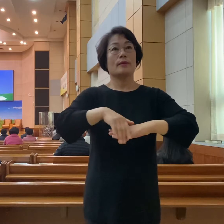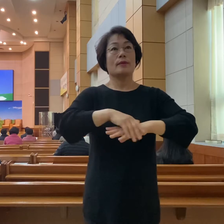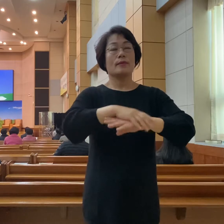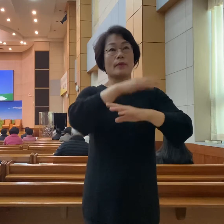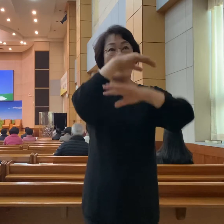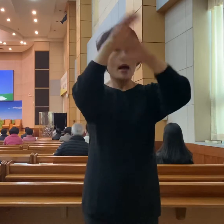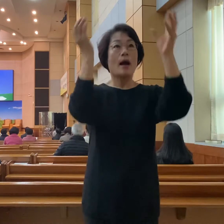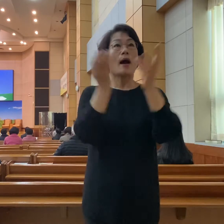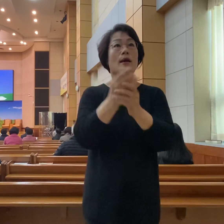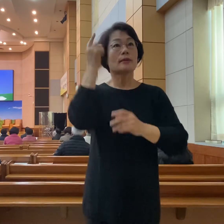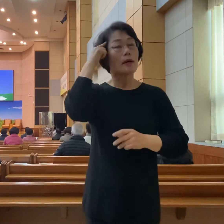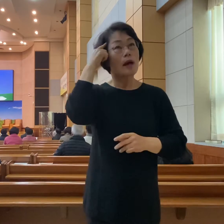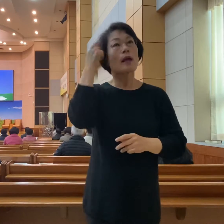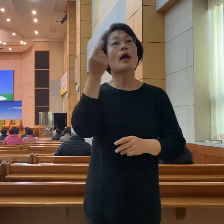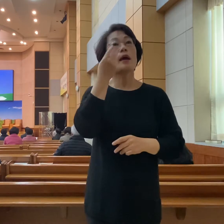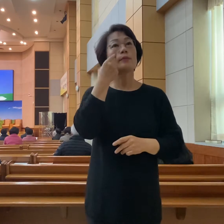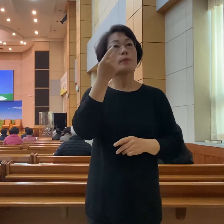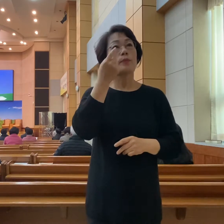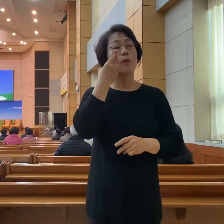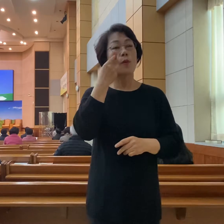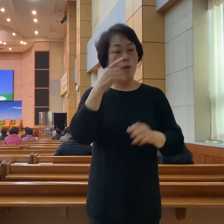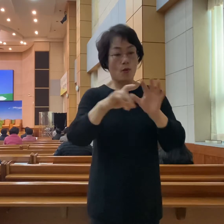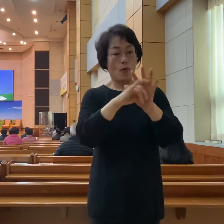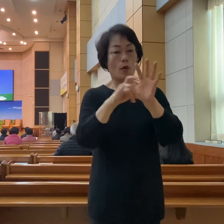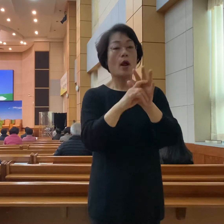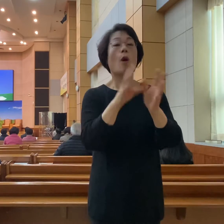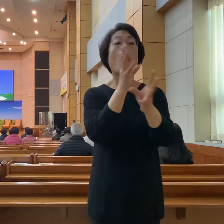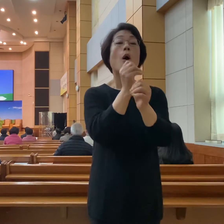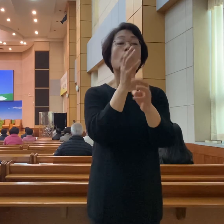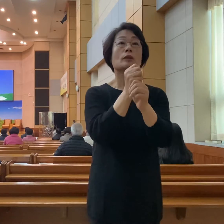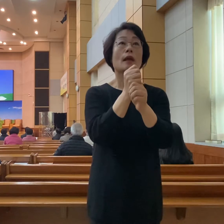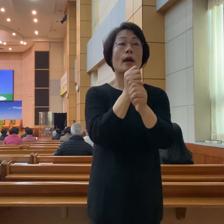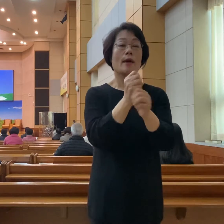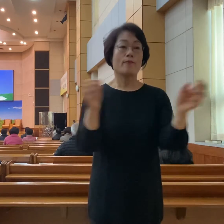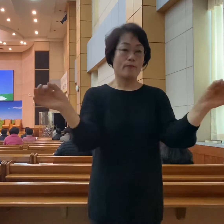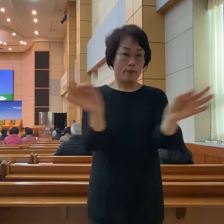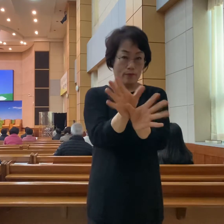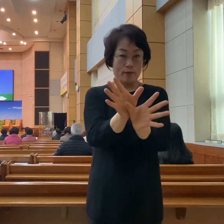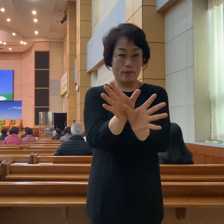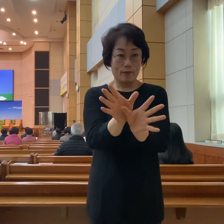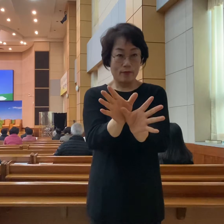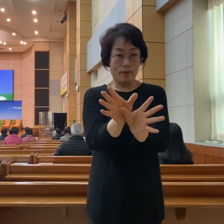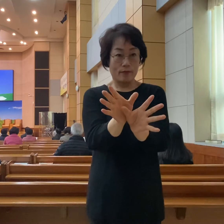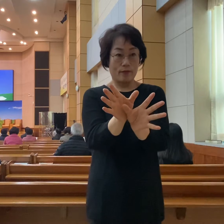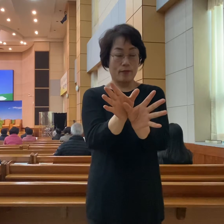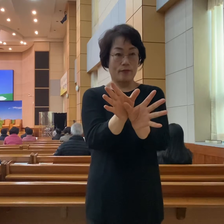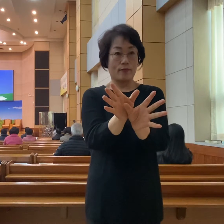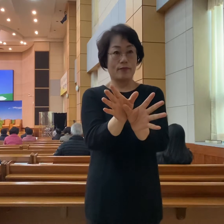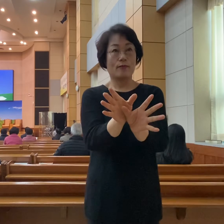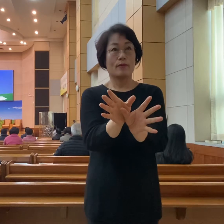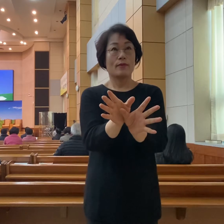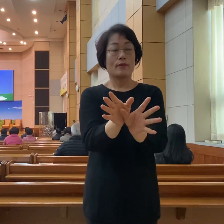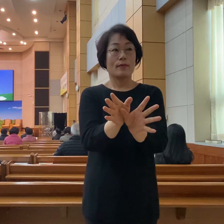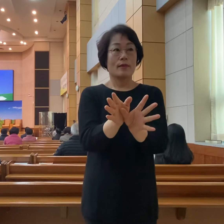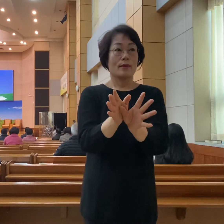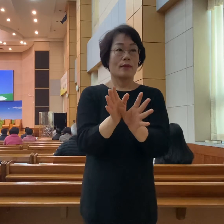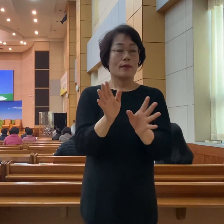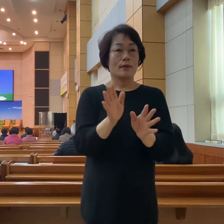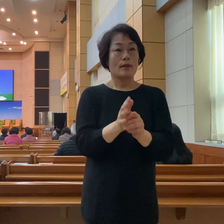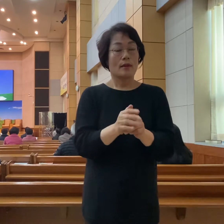반영을 해서 이렇게 코로나가 언제 종식이 되겠는가, 집단